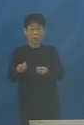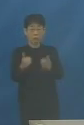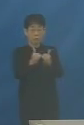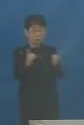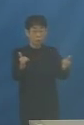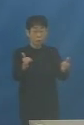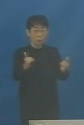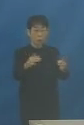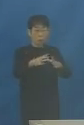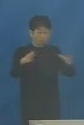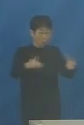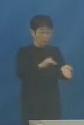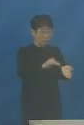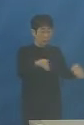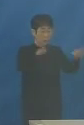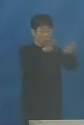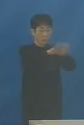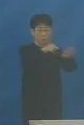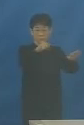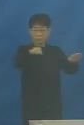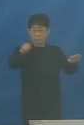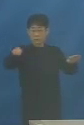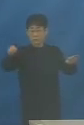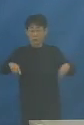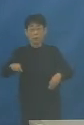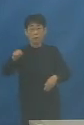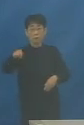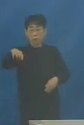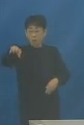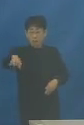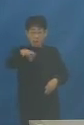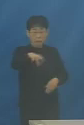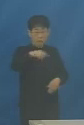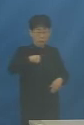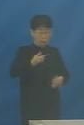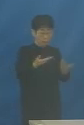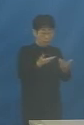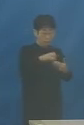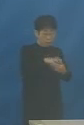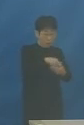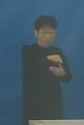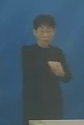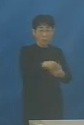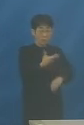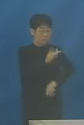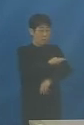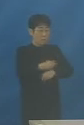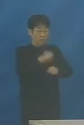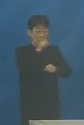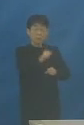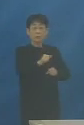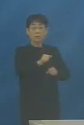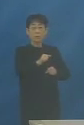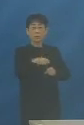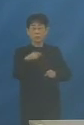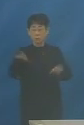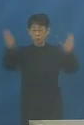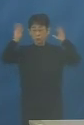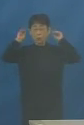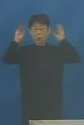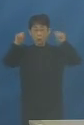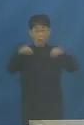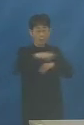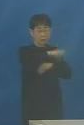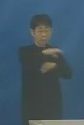病院大きな病院ですからそこで打ってもらうが早いだろうとでこの情報はあの県の方でですね各